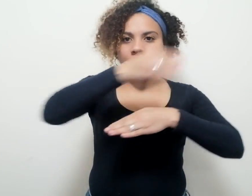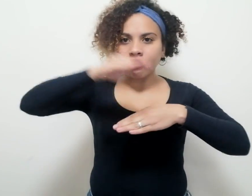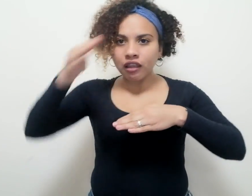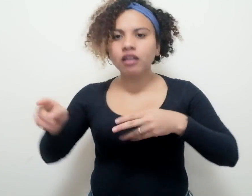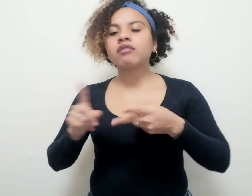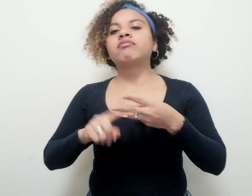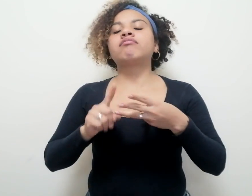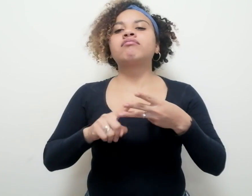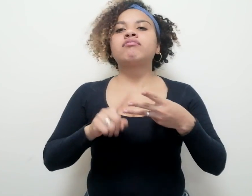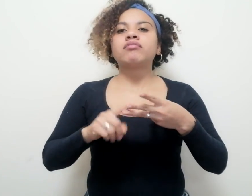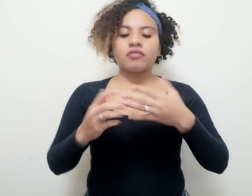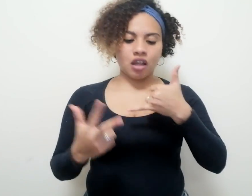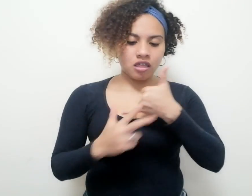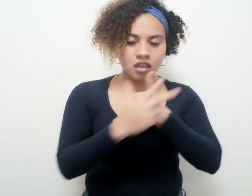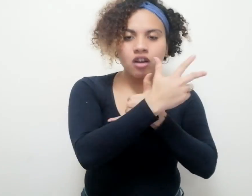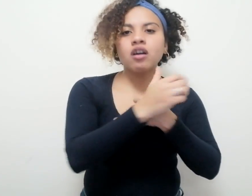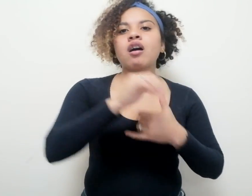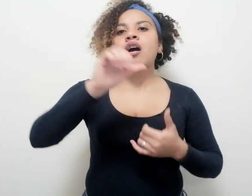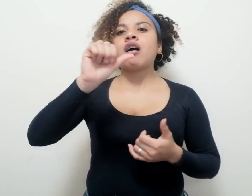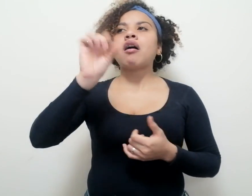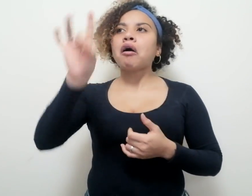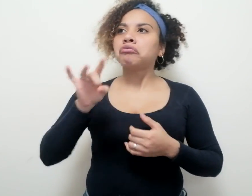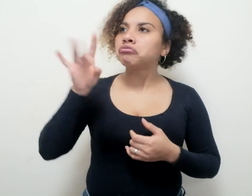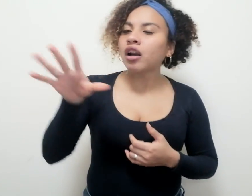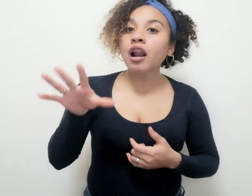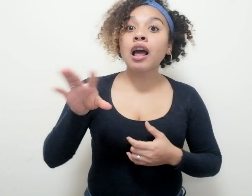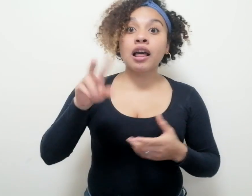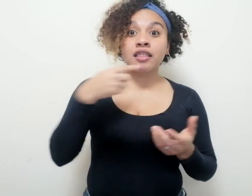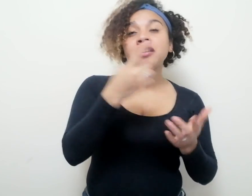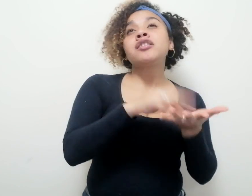australes, desde lo pop hasta lo clásico,